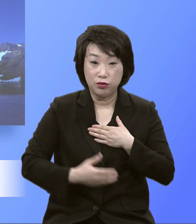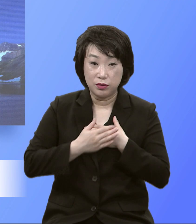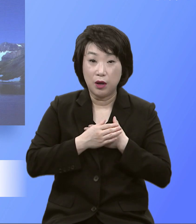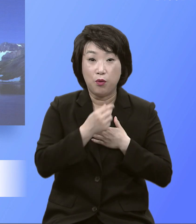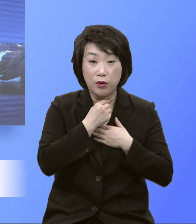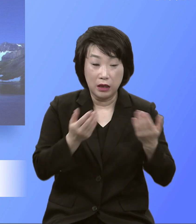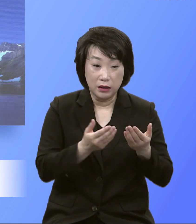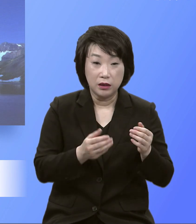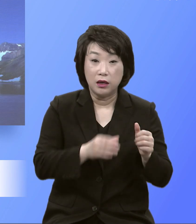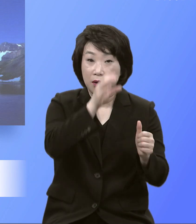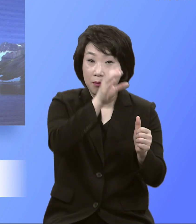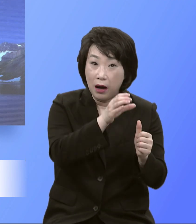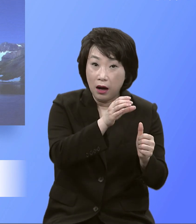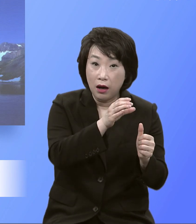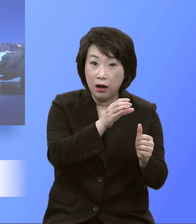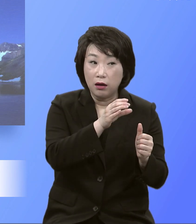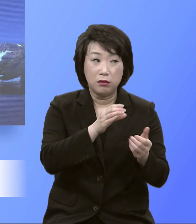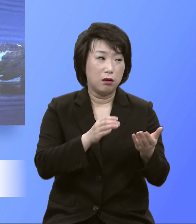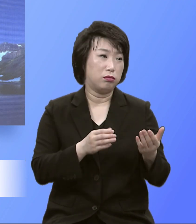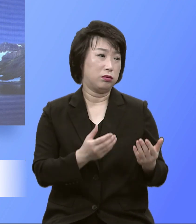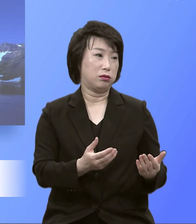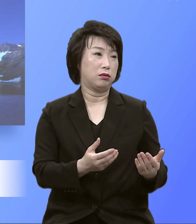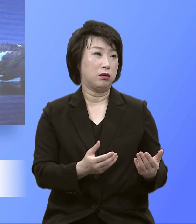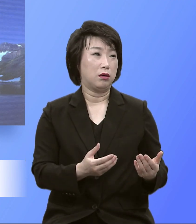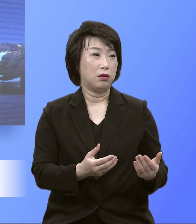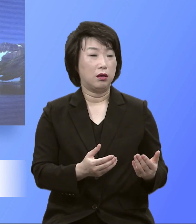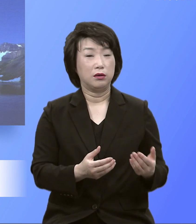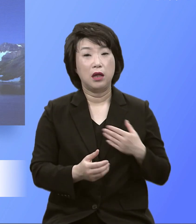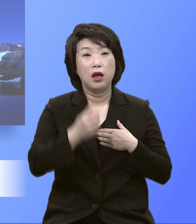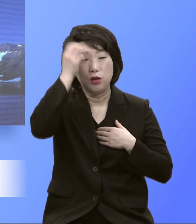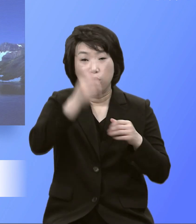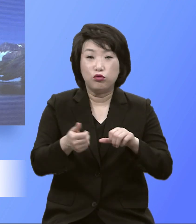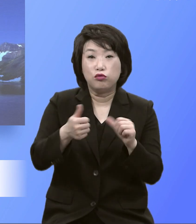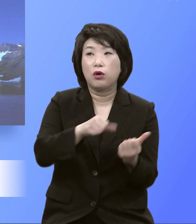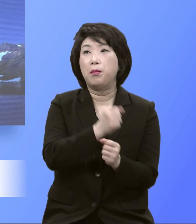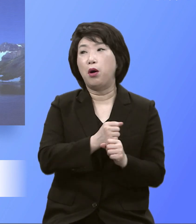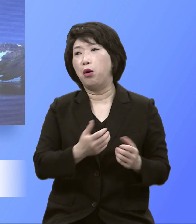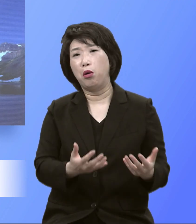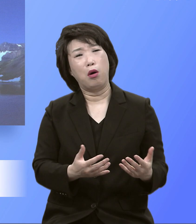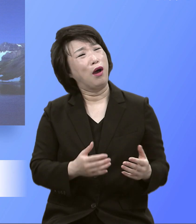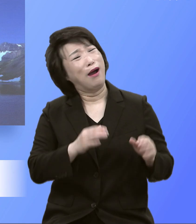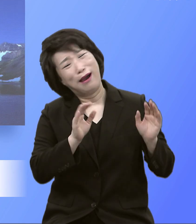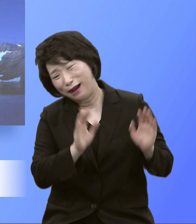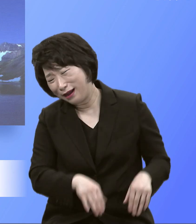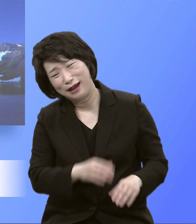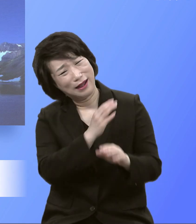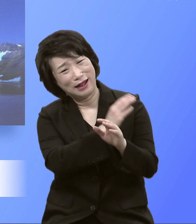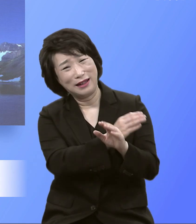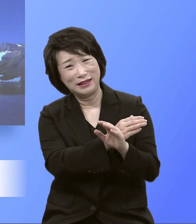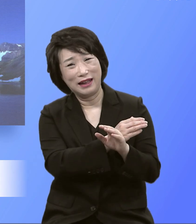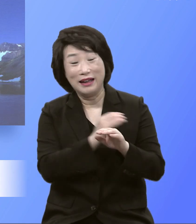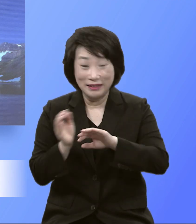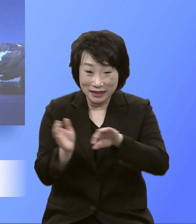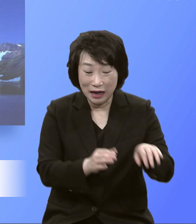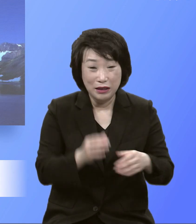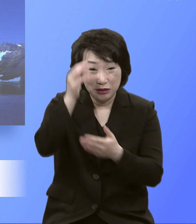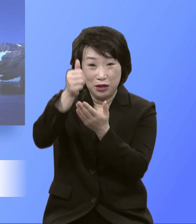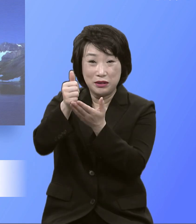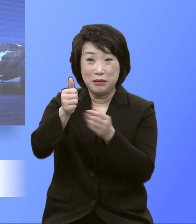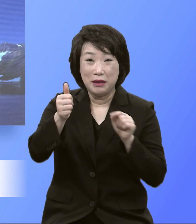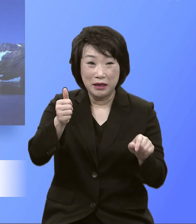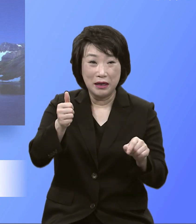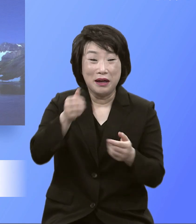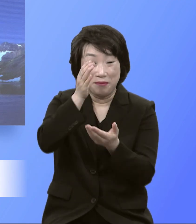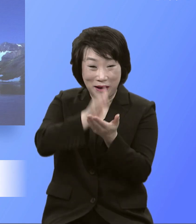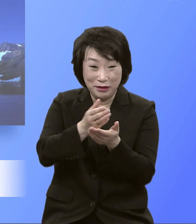육신의 욕구로 만약에 내 영혼을 죽인다면 이건 아니지. 성령이 그래서